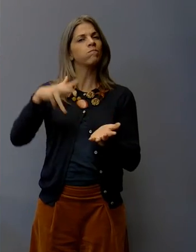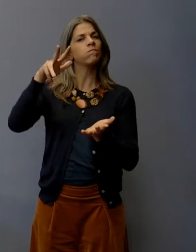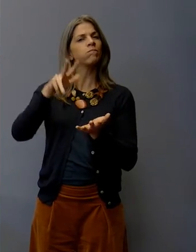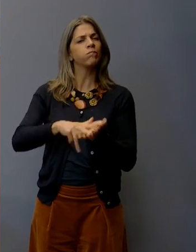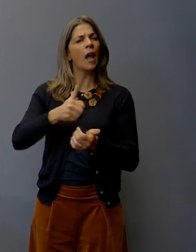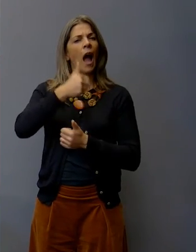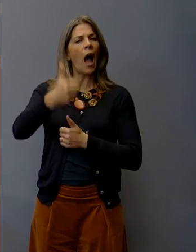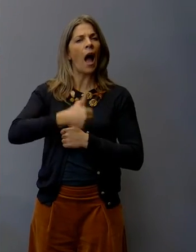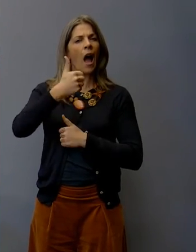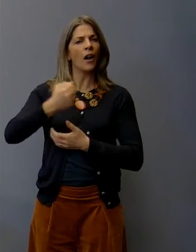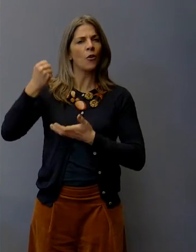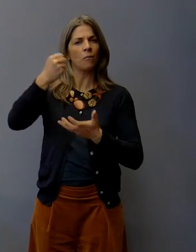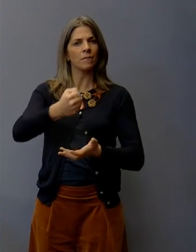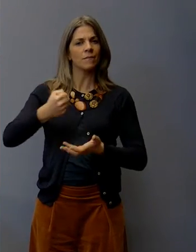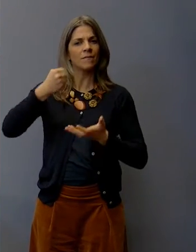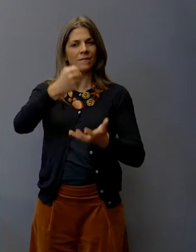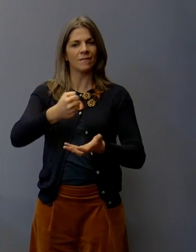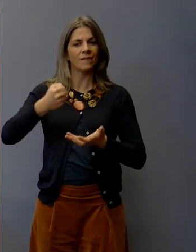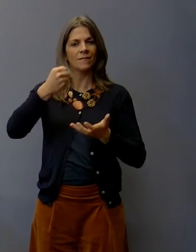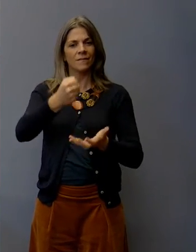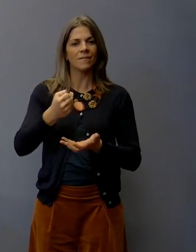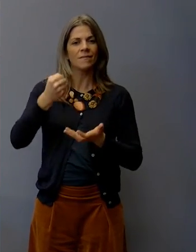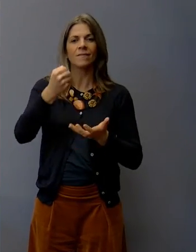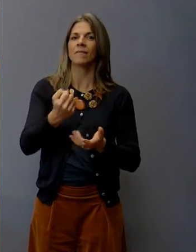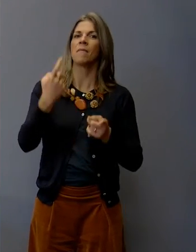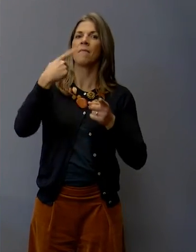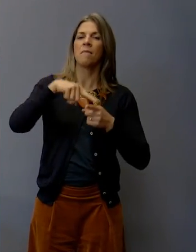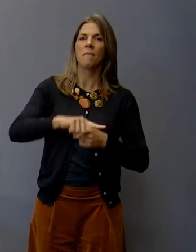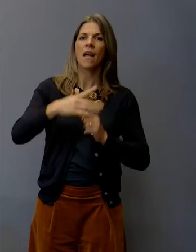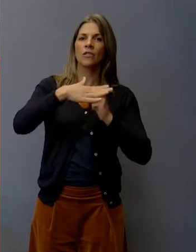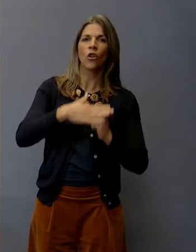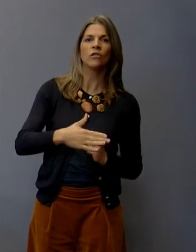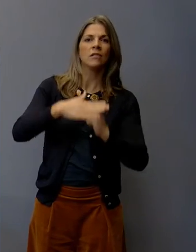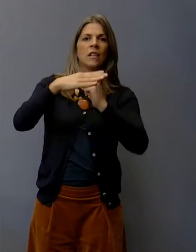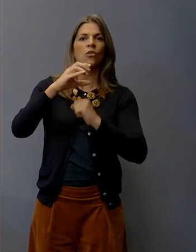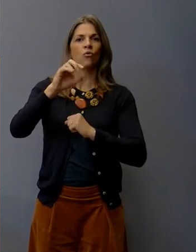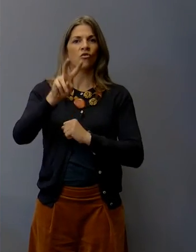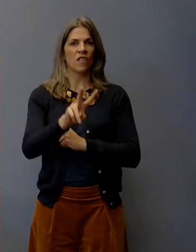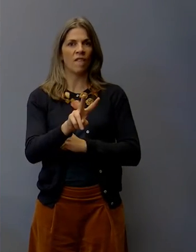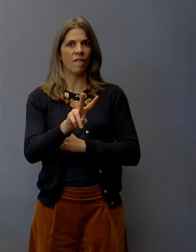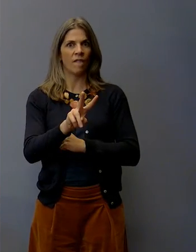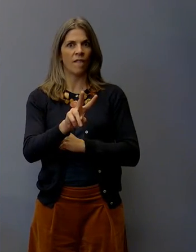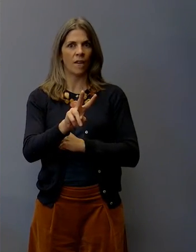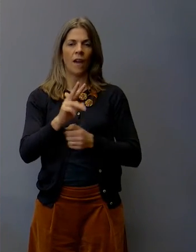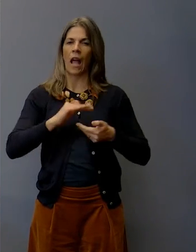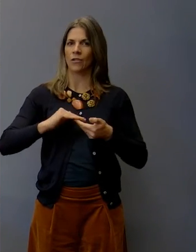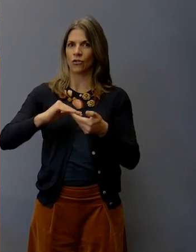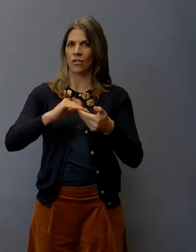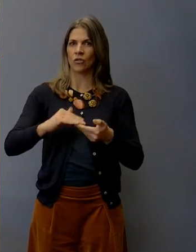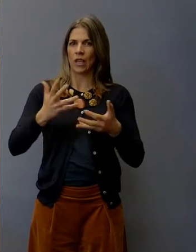fondi dal proprio bilancio per il sostegno dei civ così come